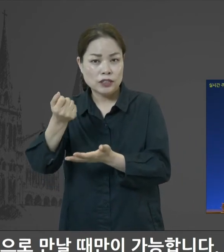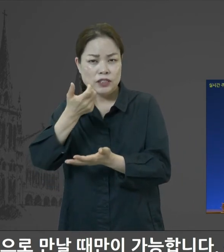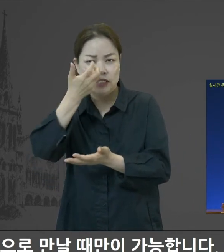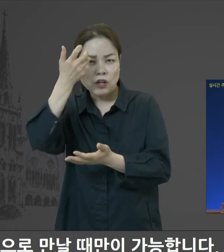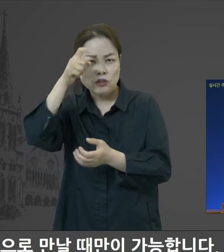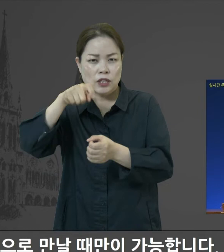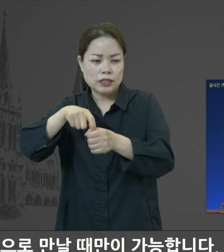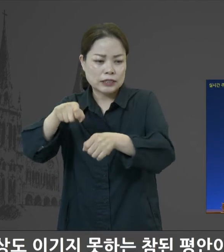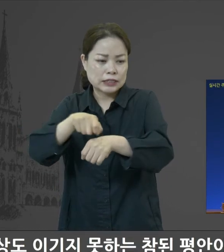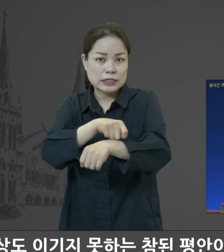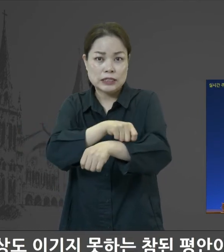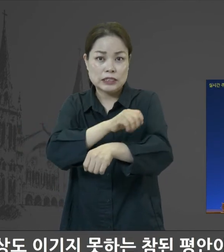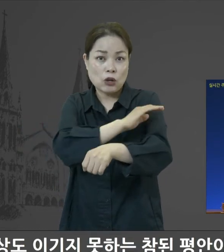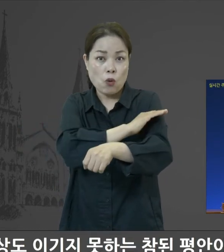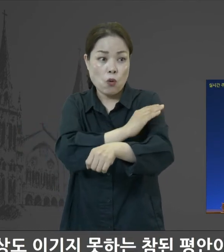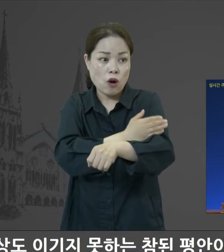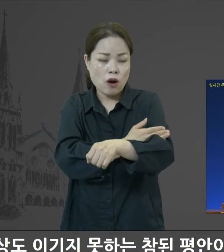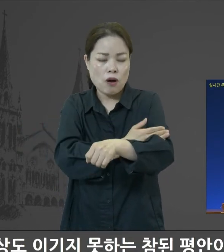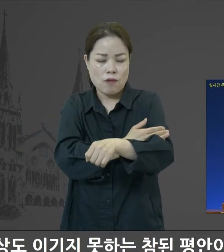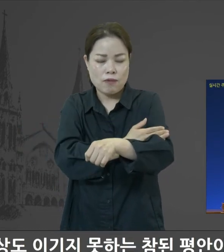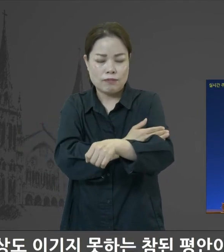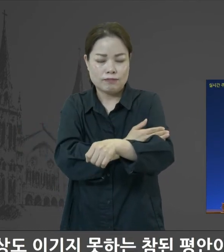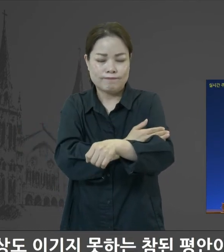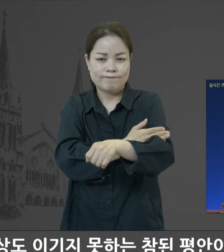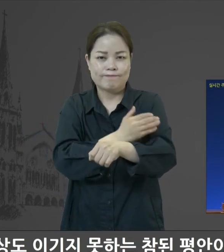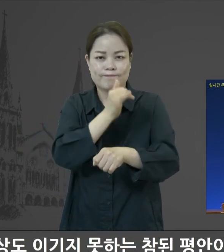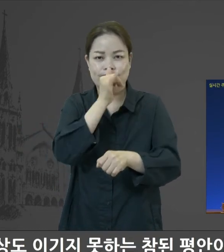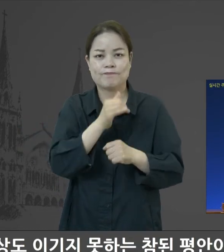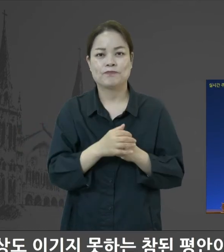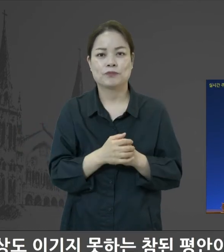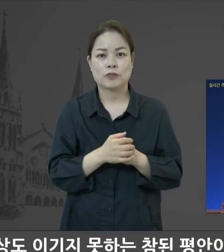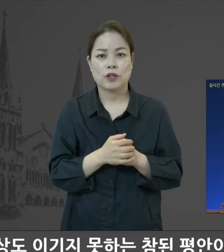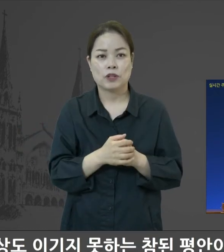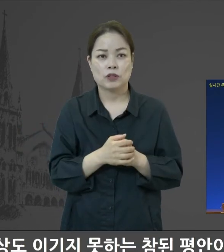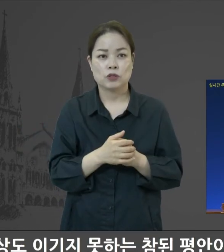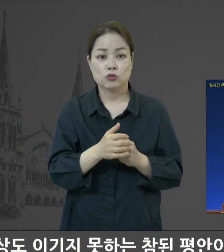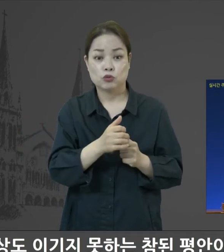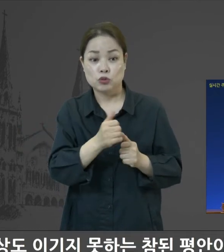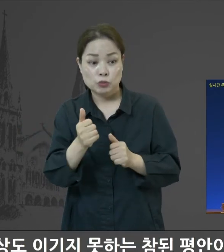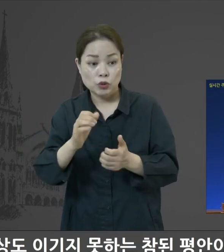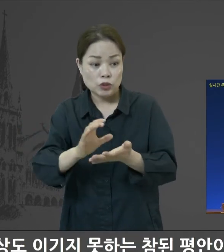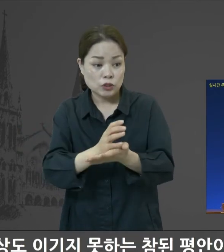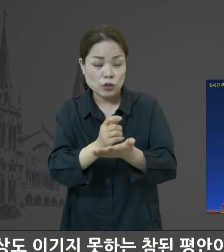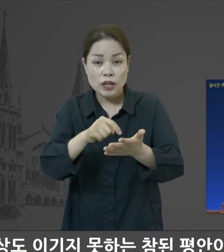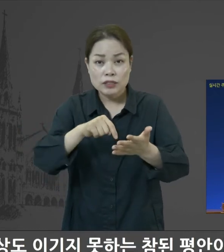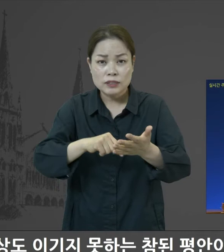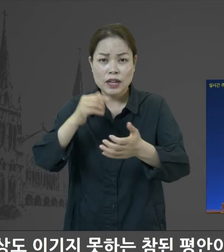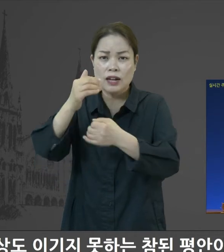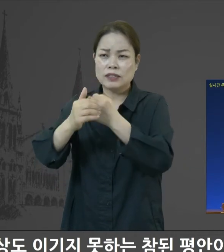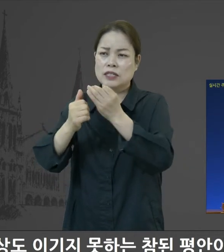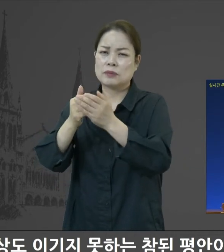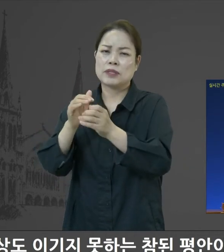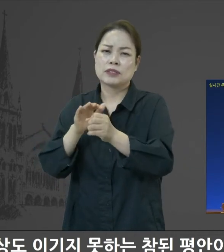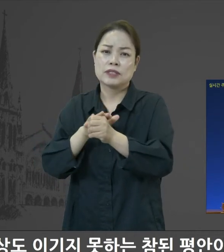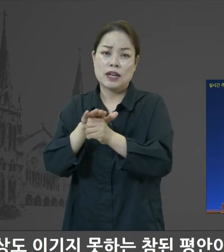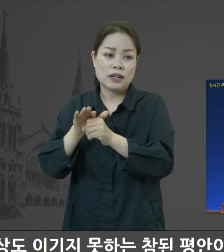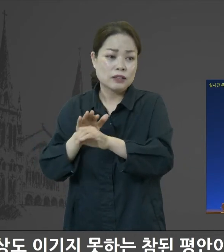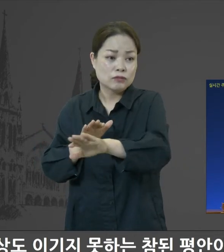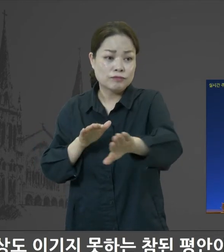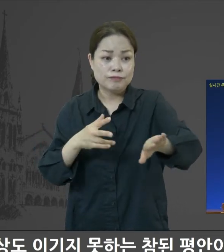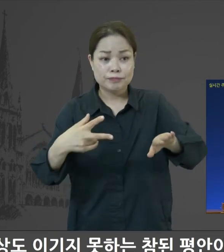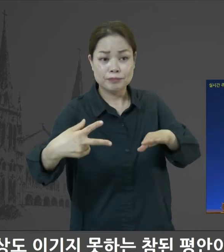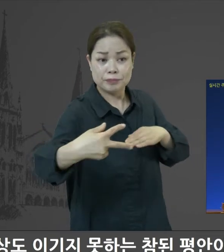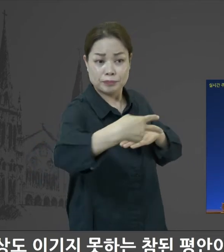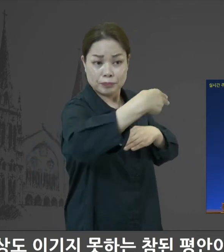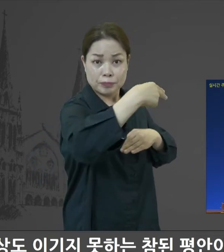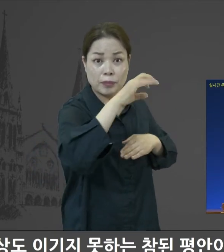영적인 특권과 권세인 것입니다. 죽음도 그리스도 예수 안에 있는 하나님의 사랑에서 우리를 끊을 수